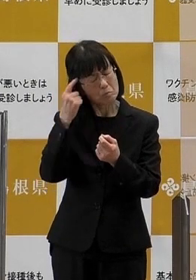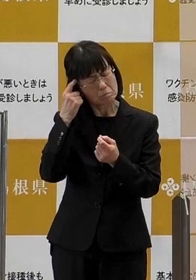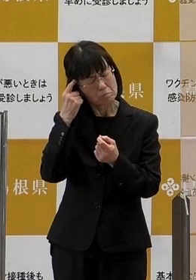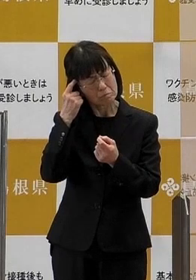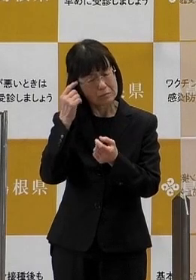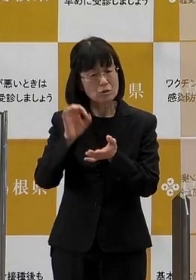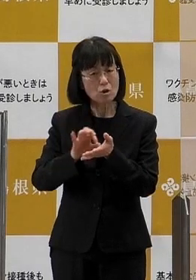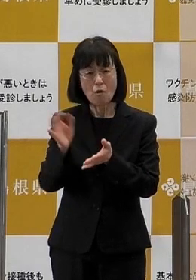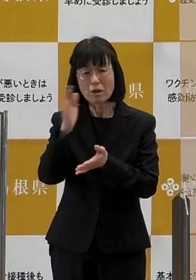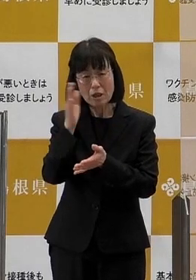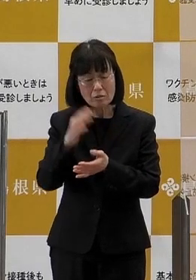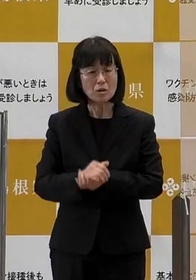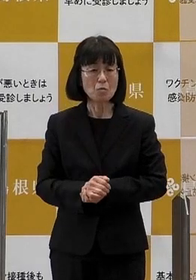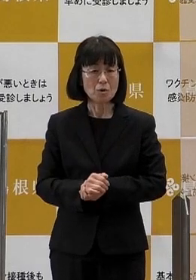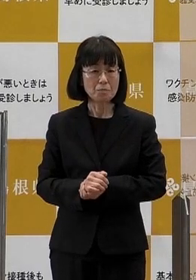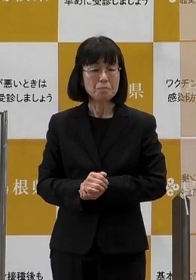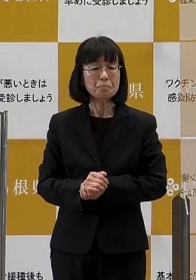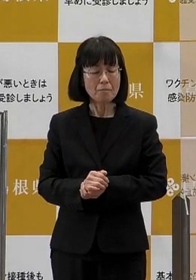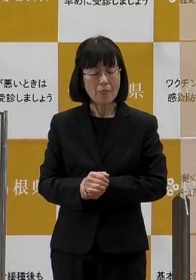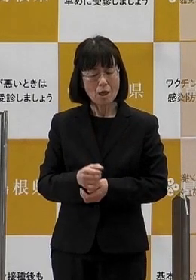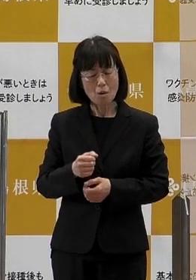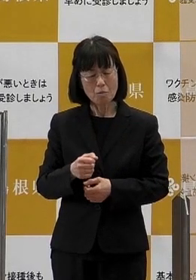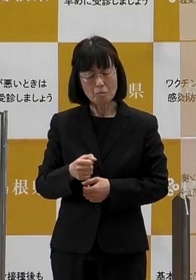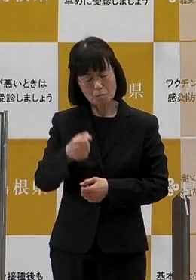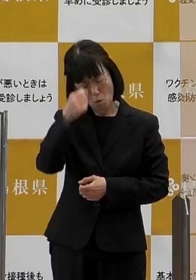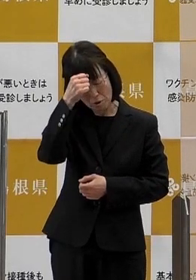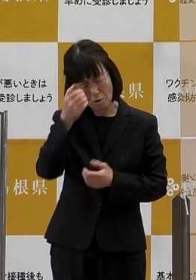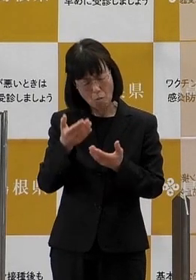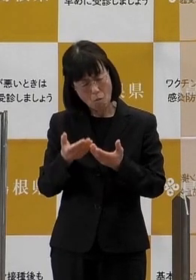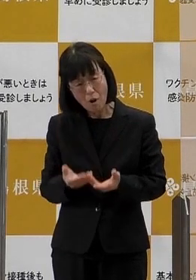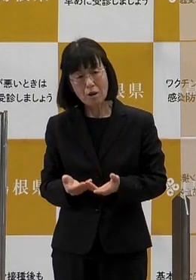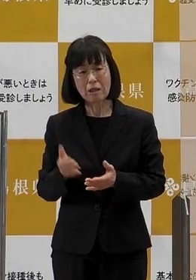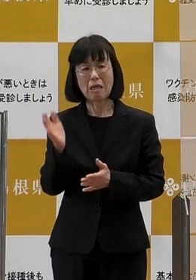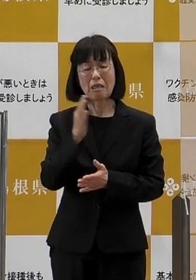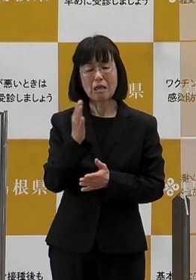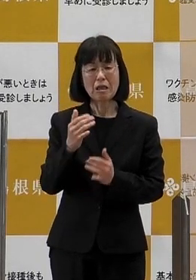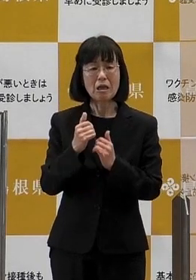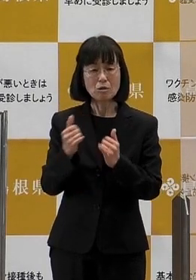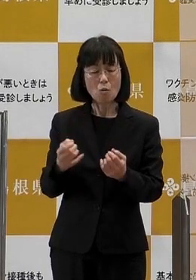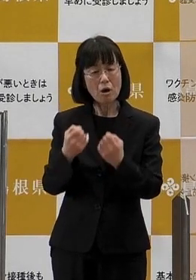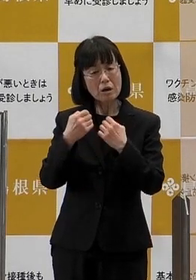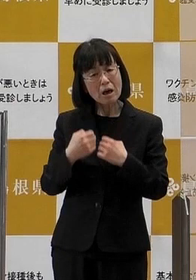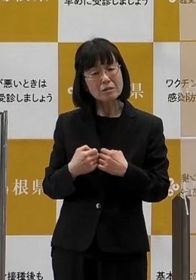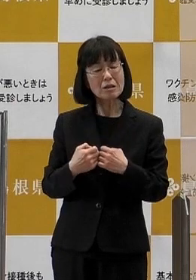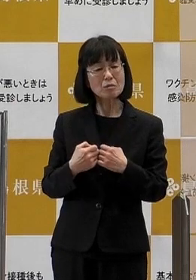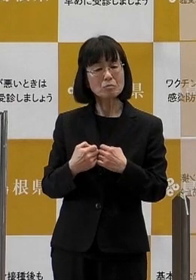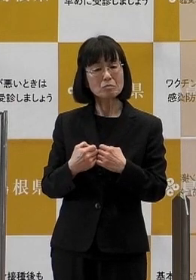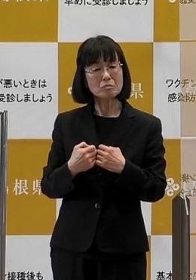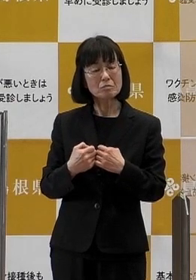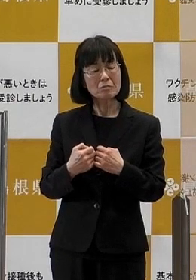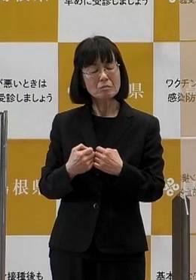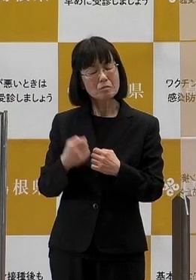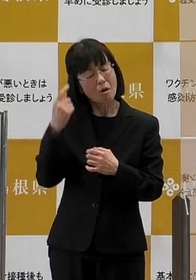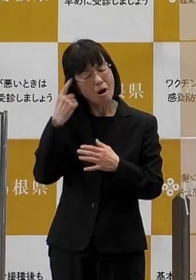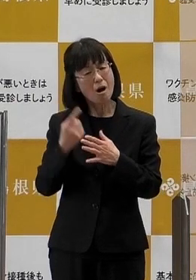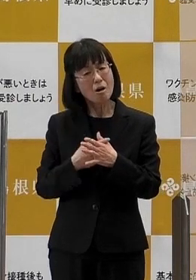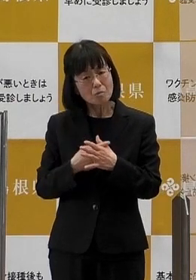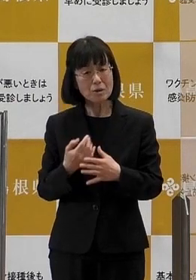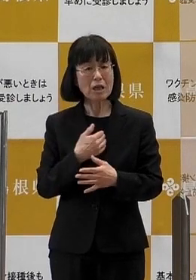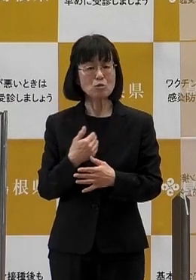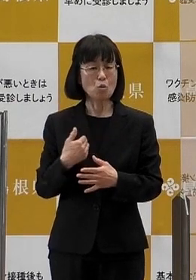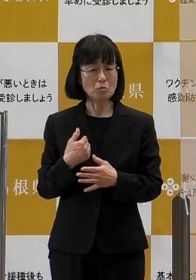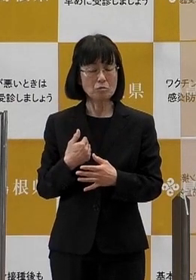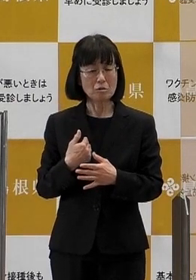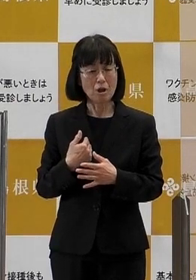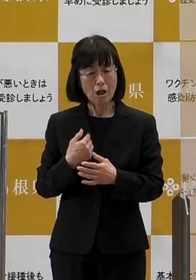ね、重症化リスクのない人はどんどん外に出て、感染なんか気にせずにお酒飲めばいいじゃないかっていう雰囲気が